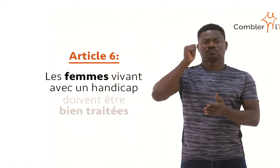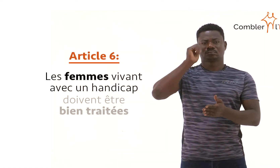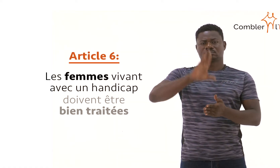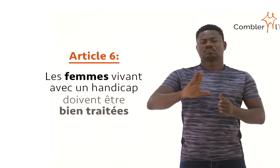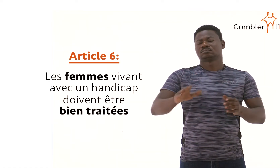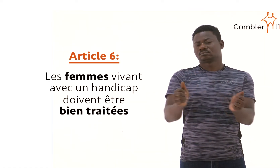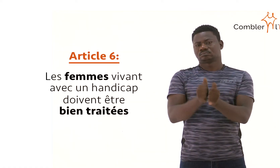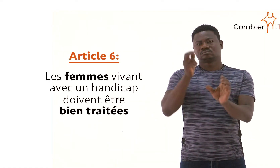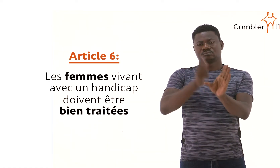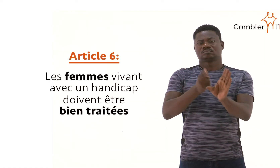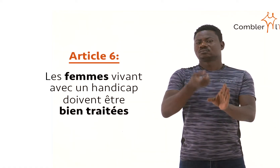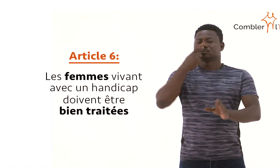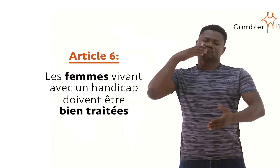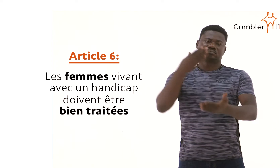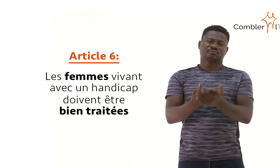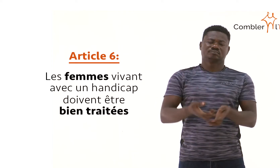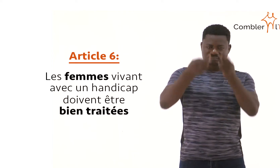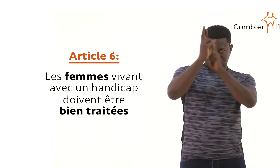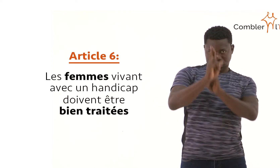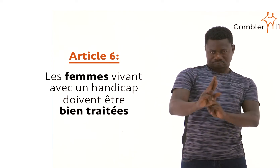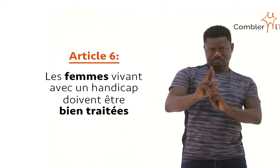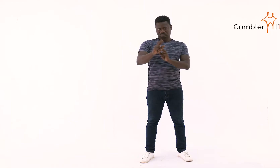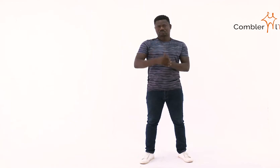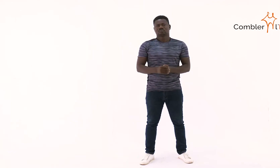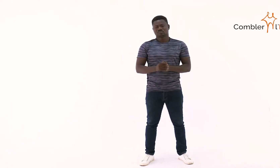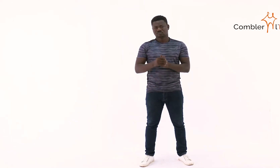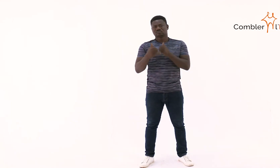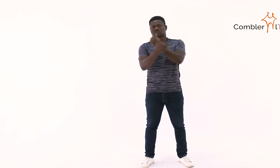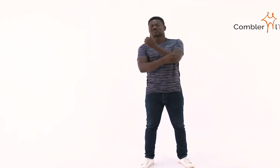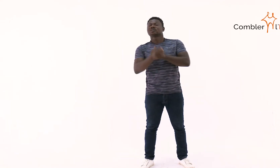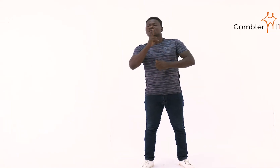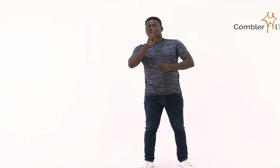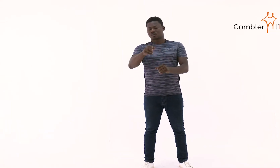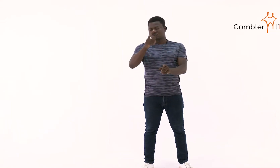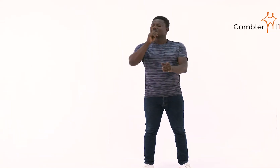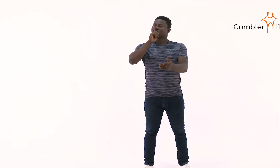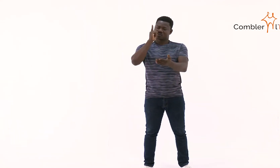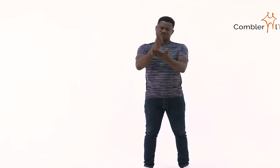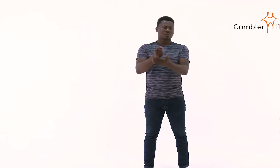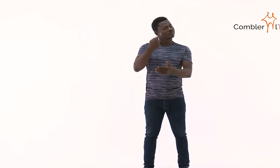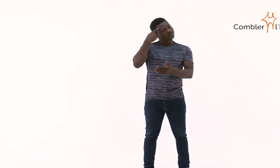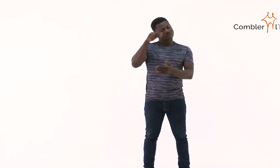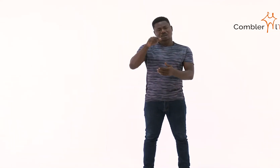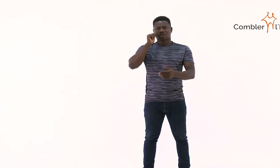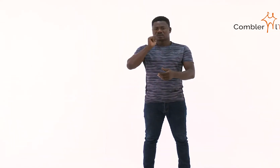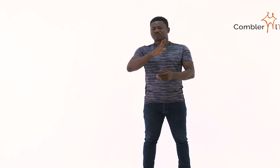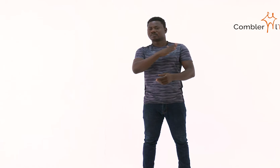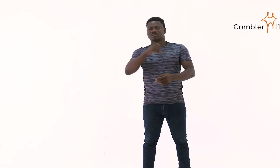femmes vivant avec un handicap doivent être bien traitées. Les pays sont d'accord pour dire que les femmes et les